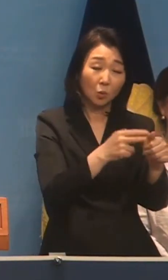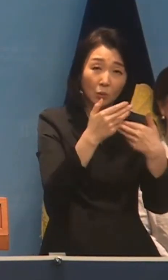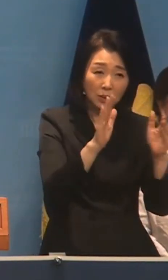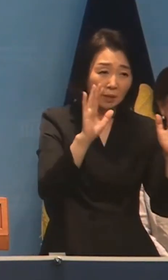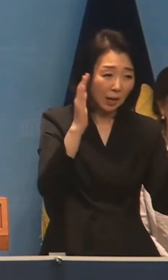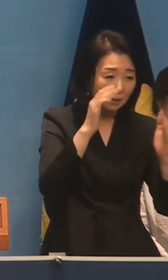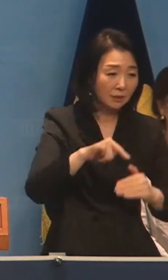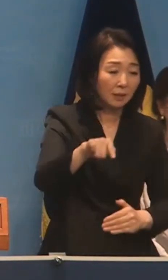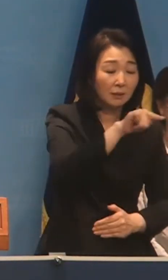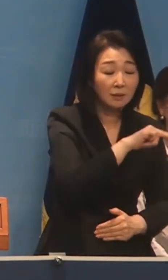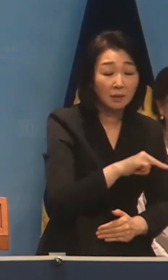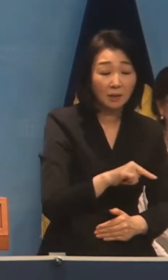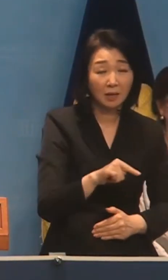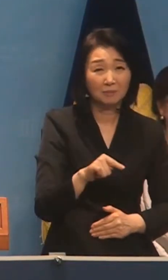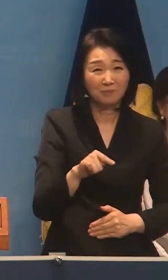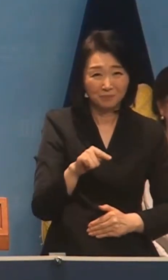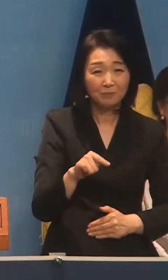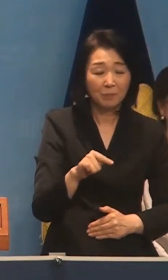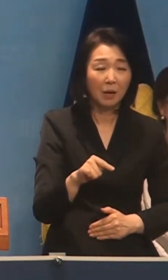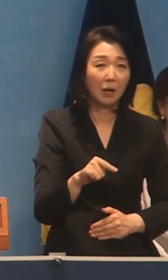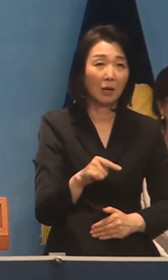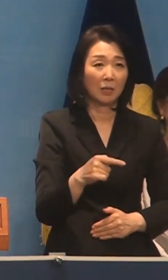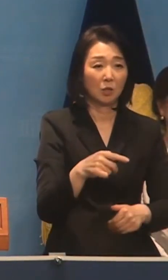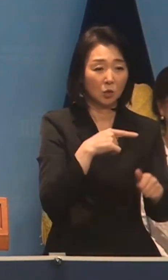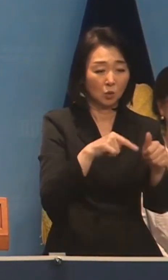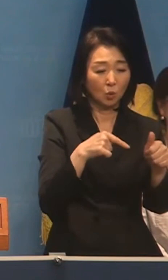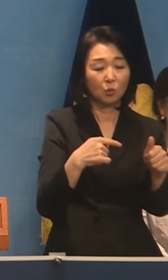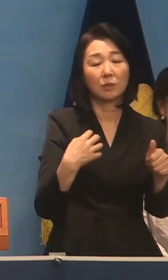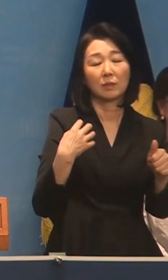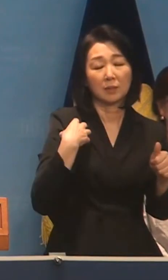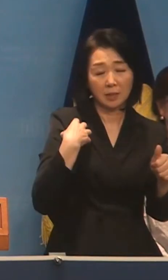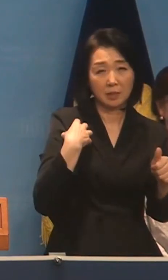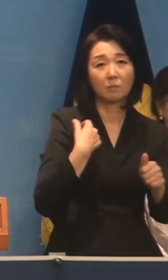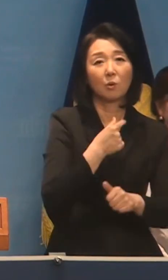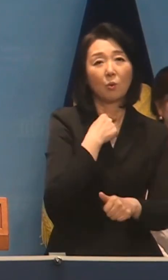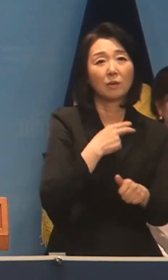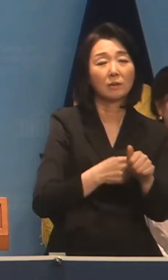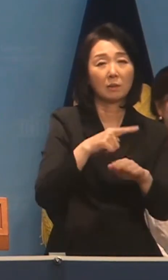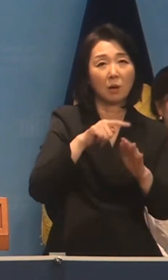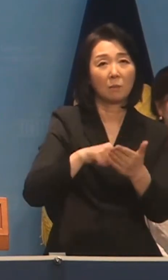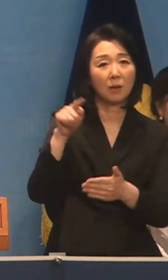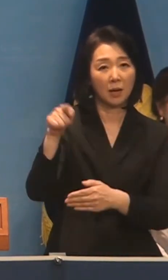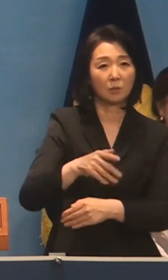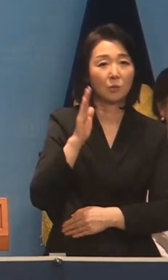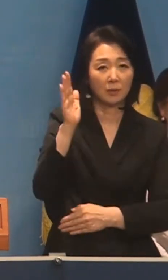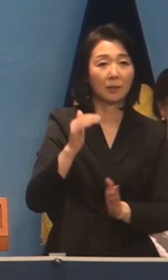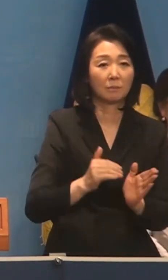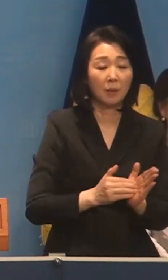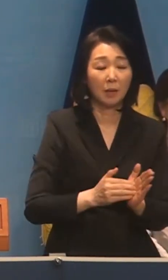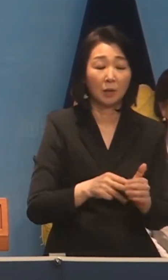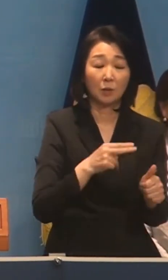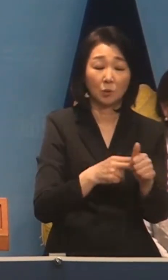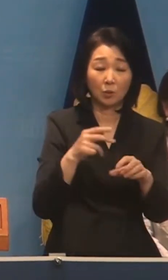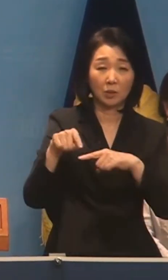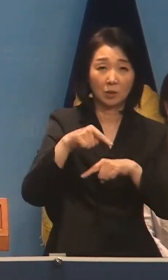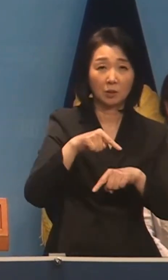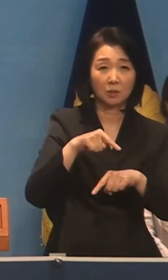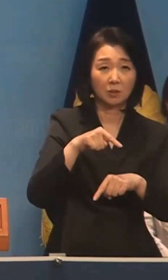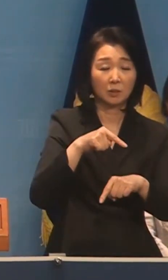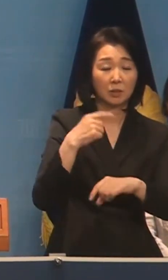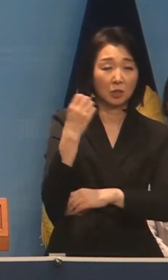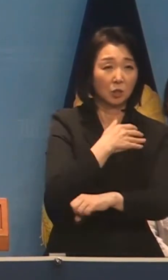아이들에게 최대한의 교육적 책임을 다하고자 하는 스승의 마음으로 이 자리에 섰습니다. 교원의 정치 기본권을 지지해